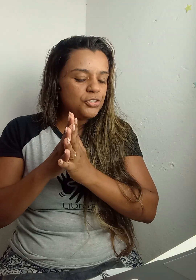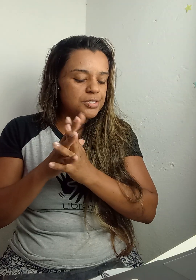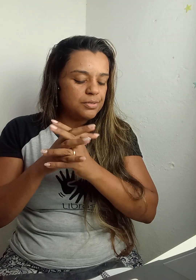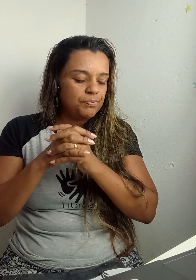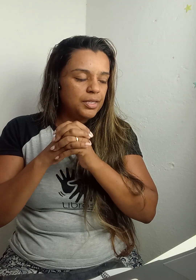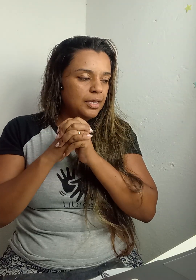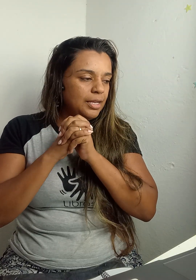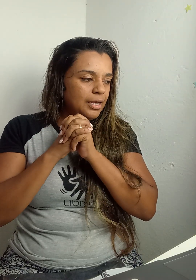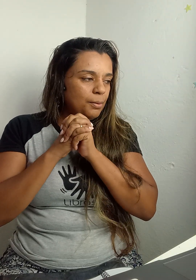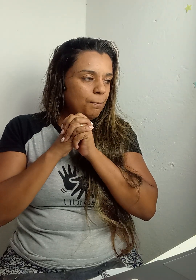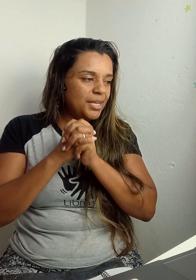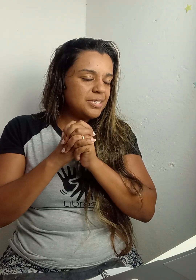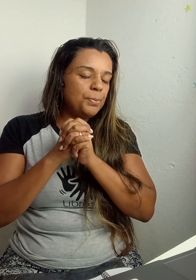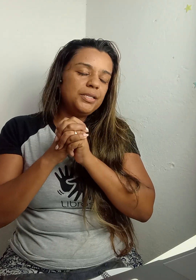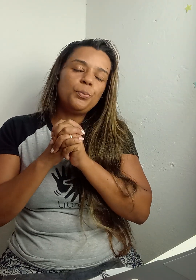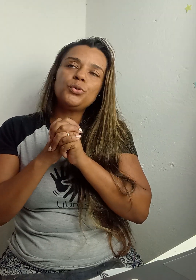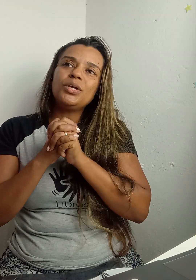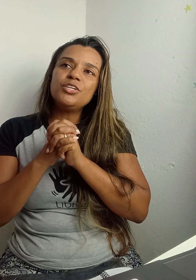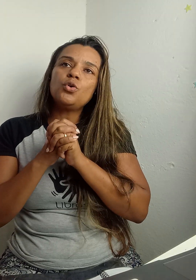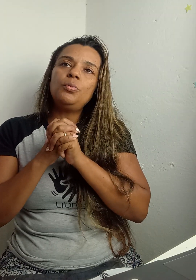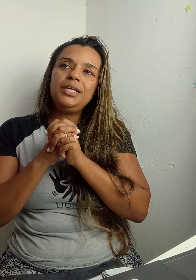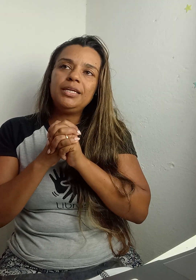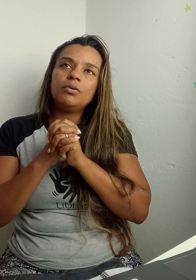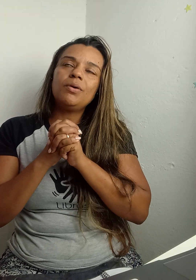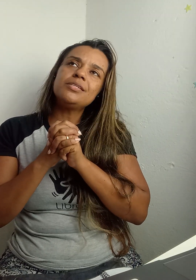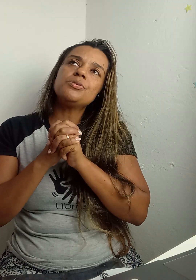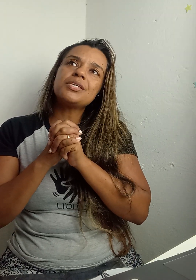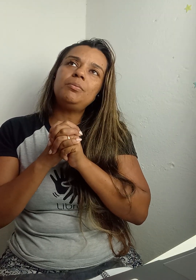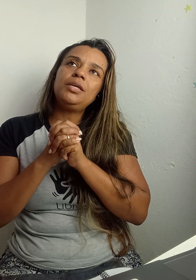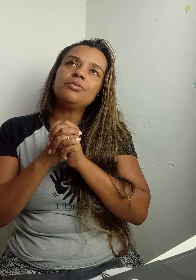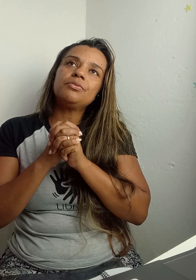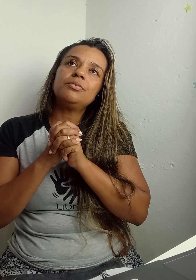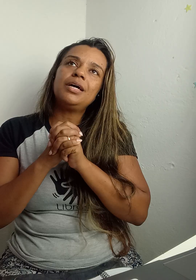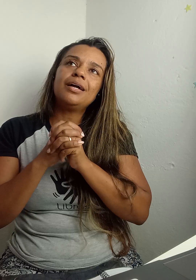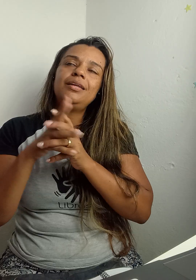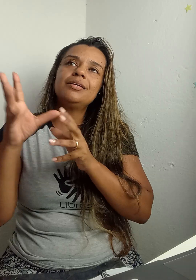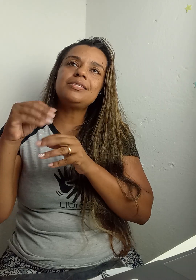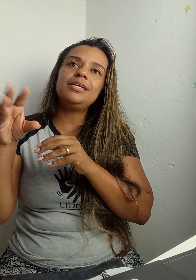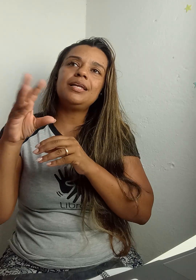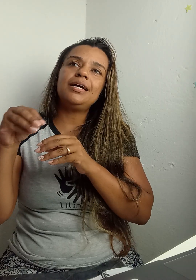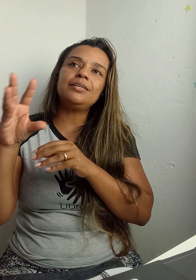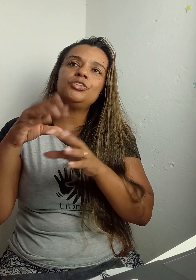ouvintes. Para se aprender o português como língua, quais são os caminhos? A criancinha lá, de